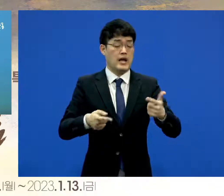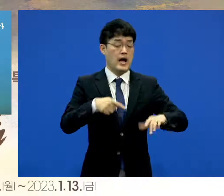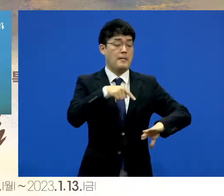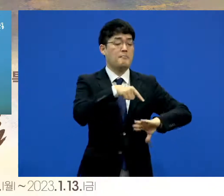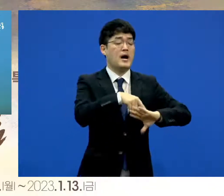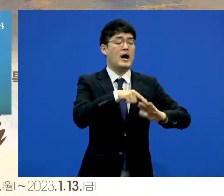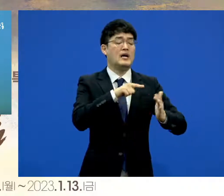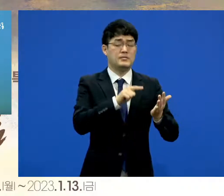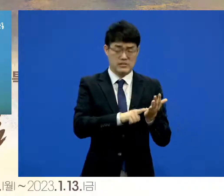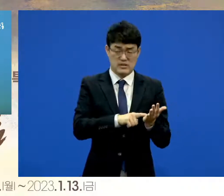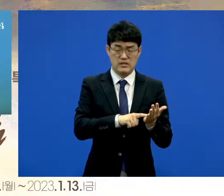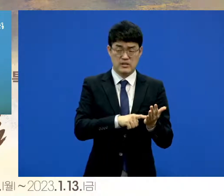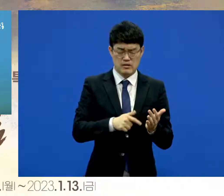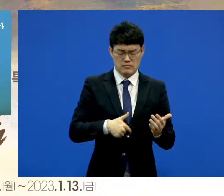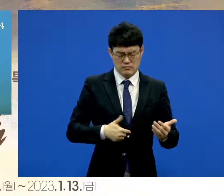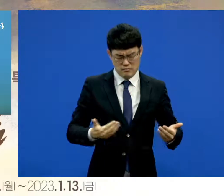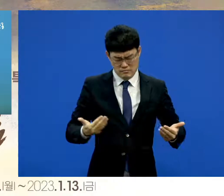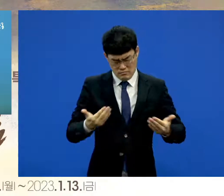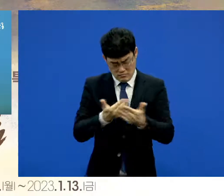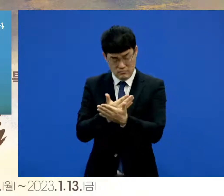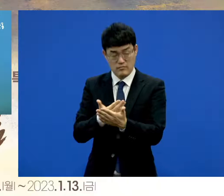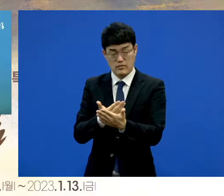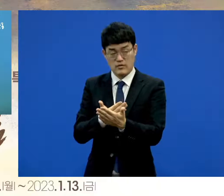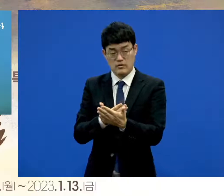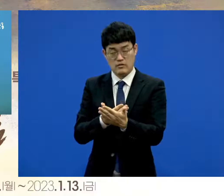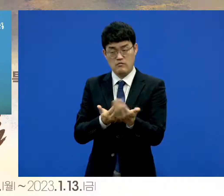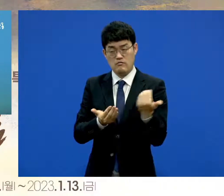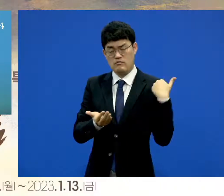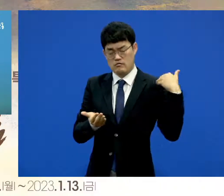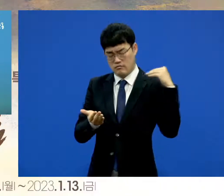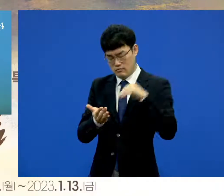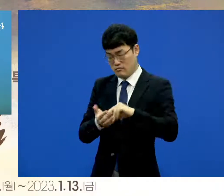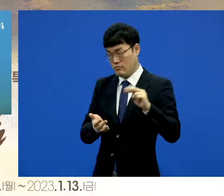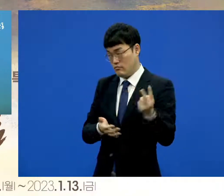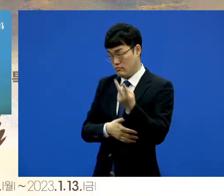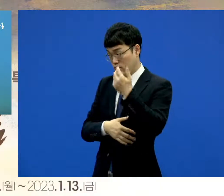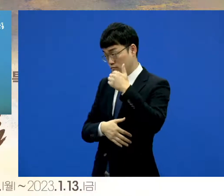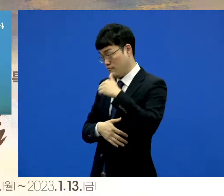마음을 다하여, 성품을 다하여, 뜻을 다하여. 그게